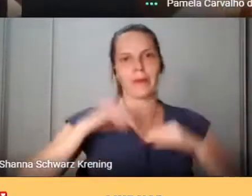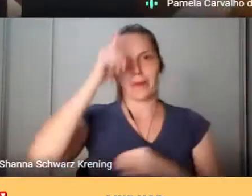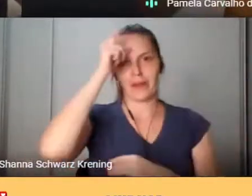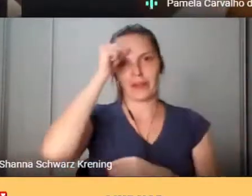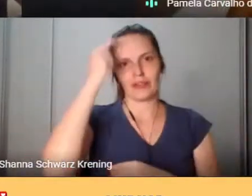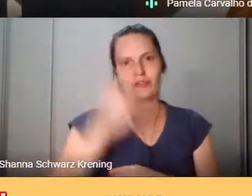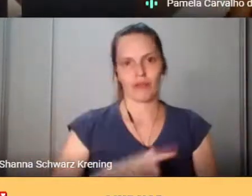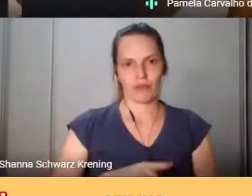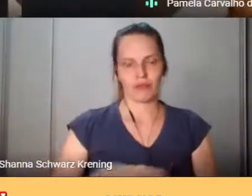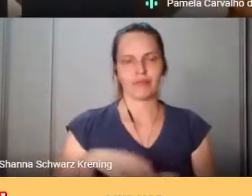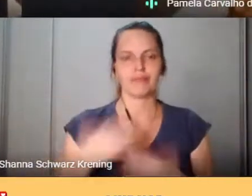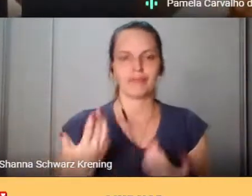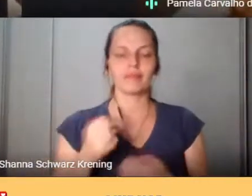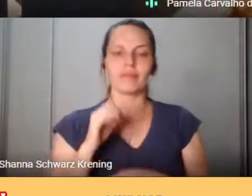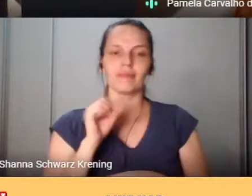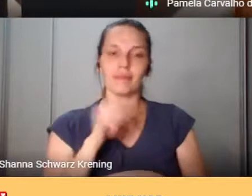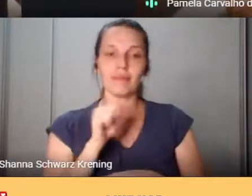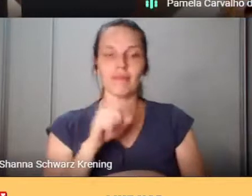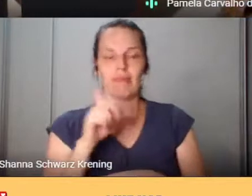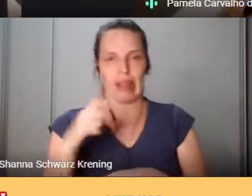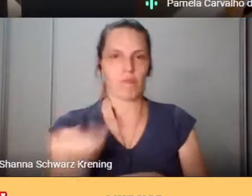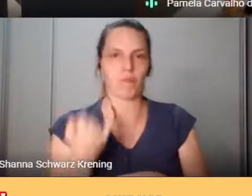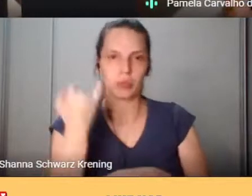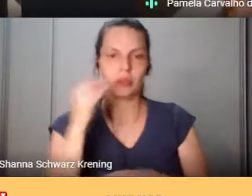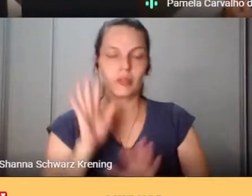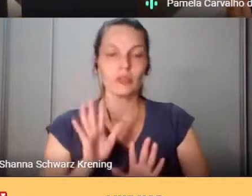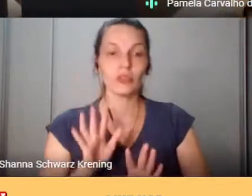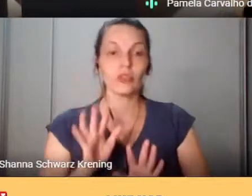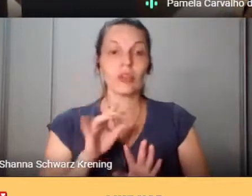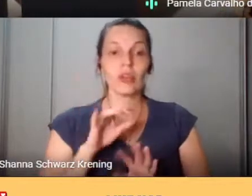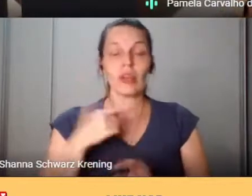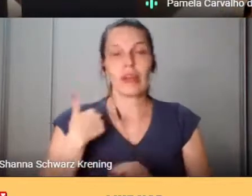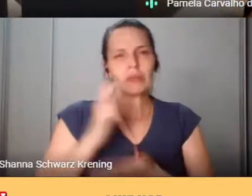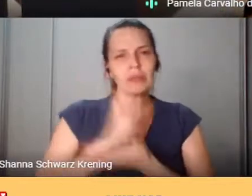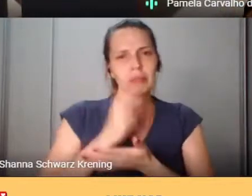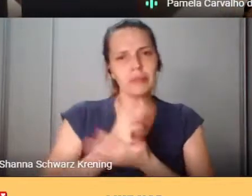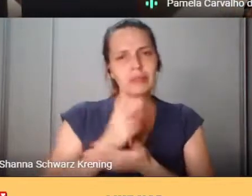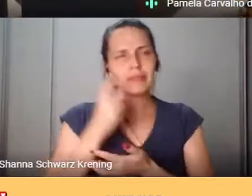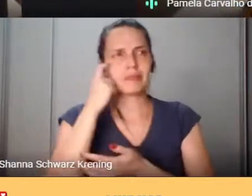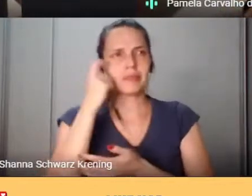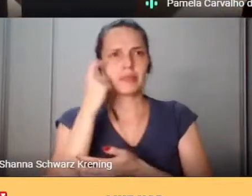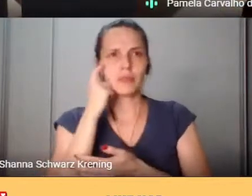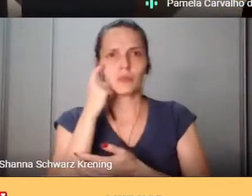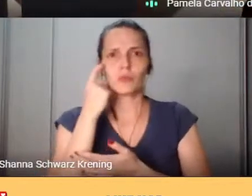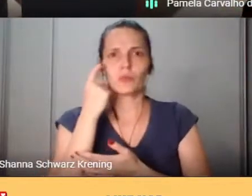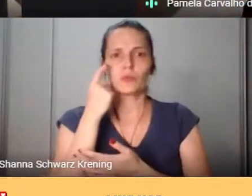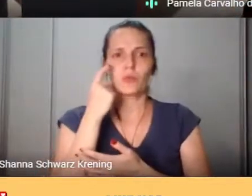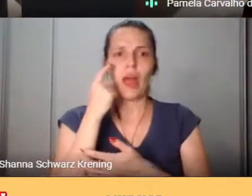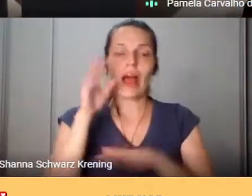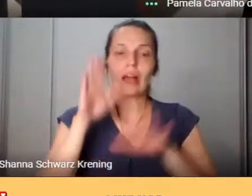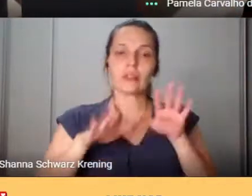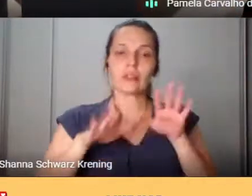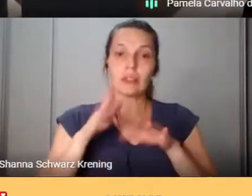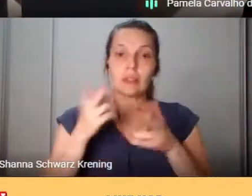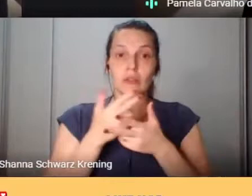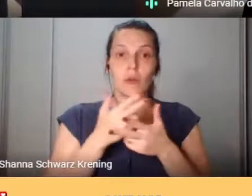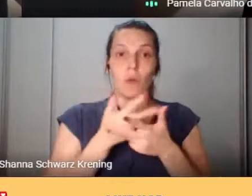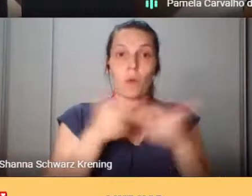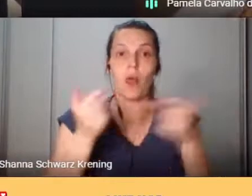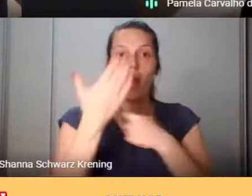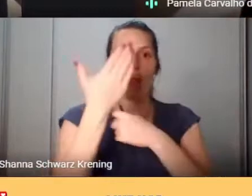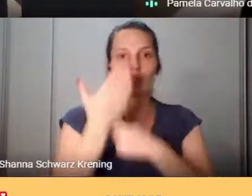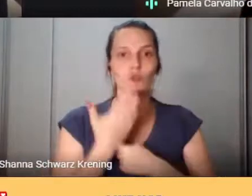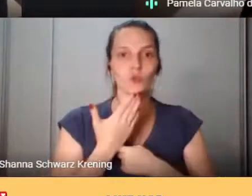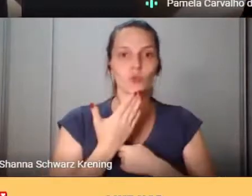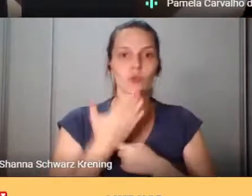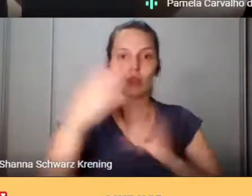bem importante, né? E aí eu sempre pego nisso, porque eu acho que também é uma coisa que faz a gente reconectar, assim. É